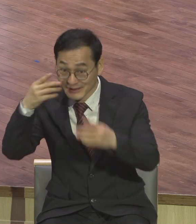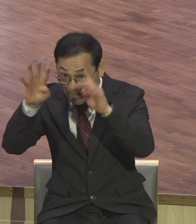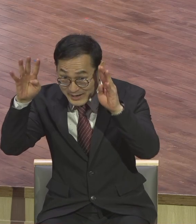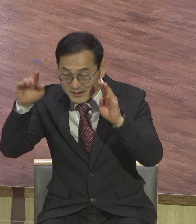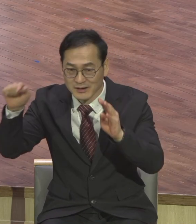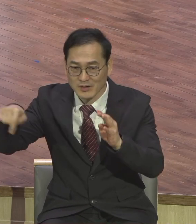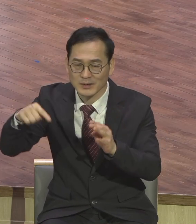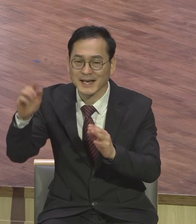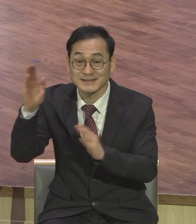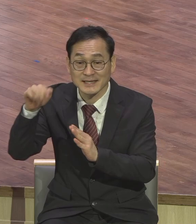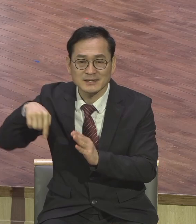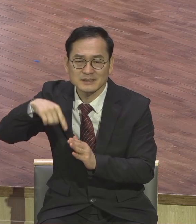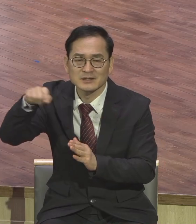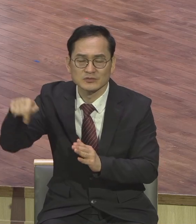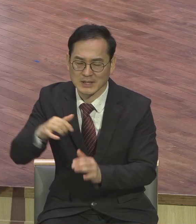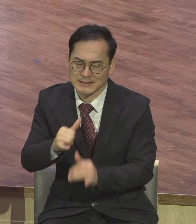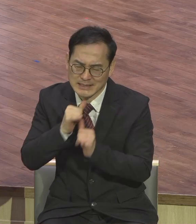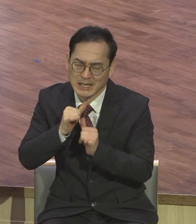열등의식.